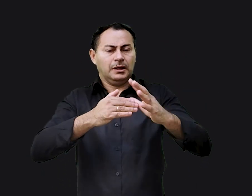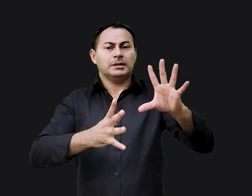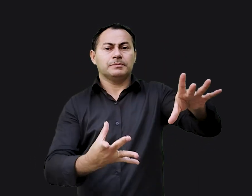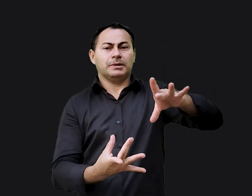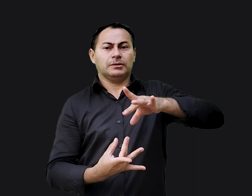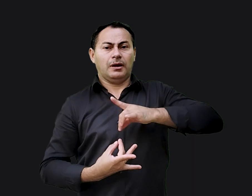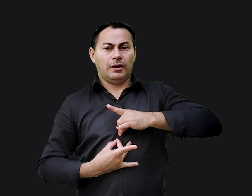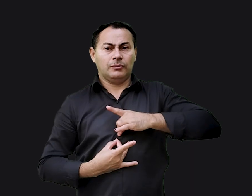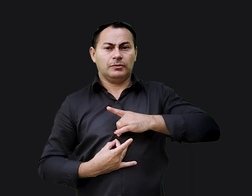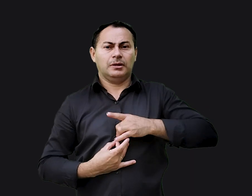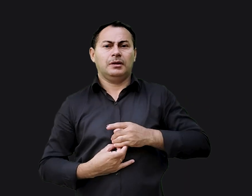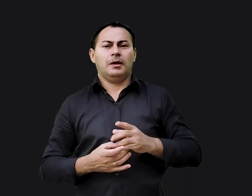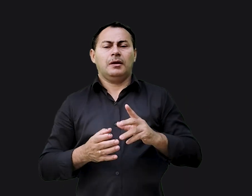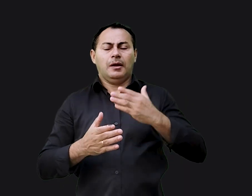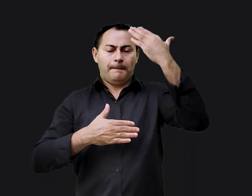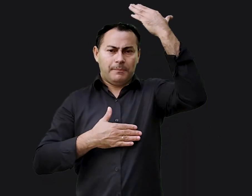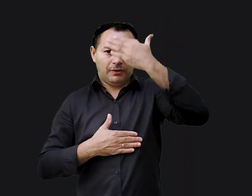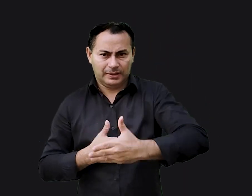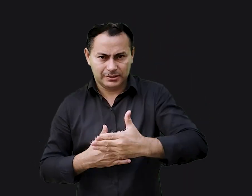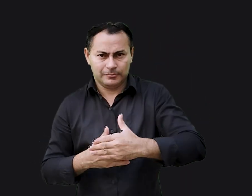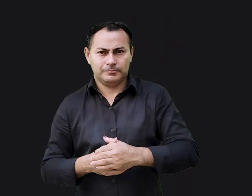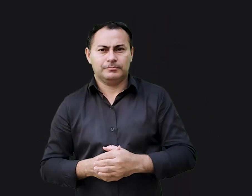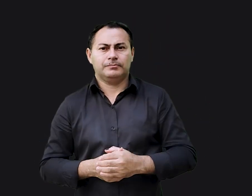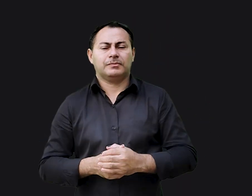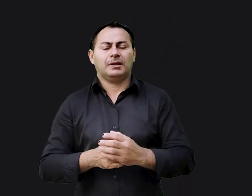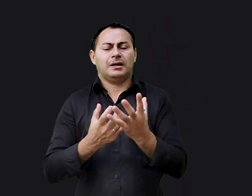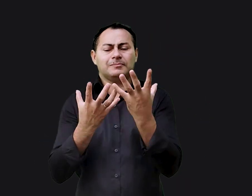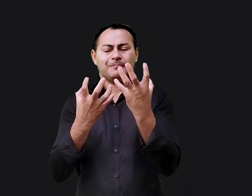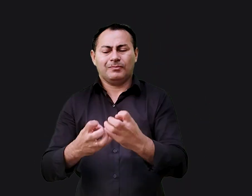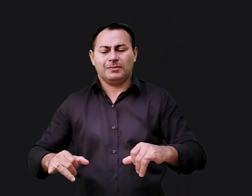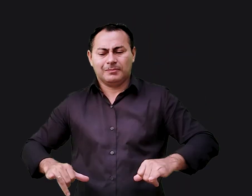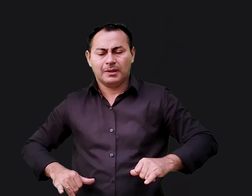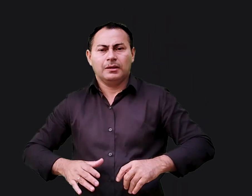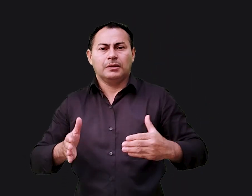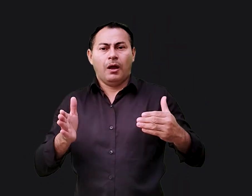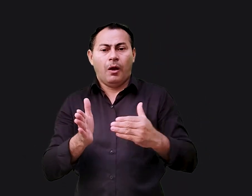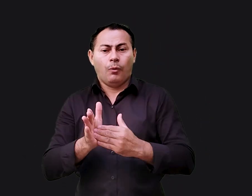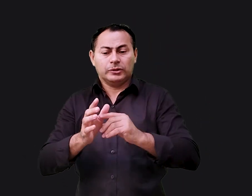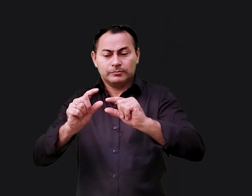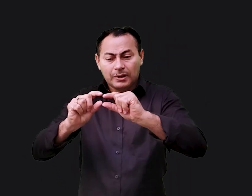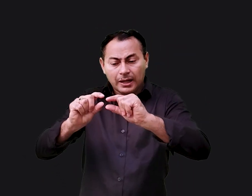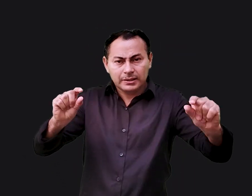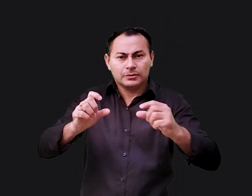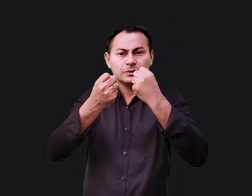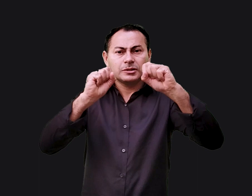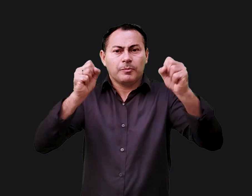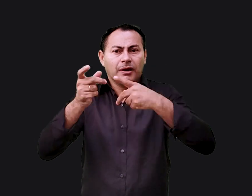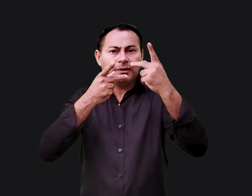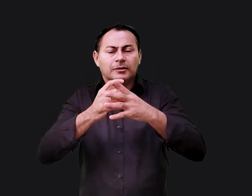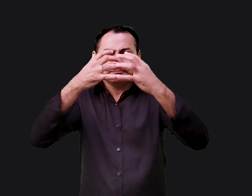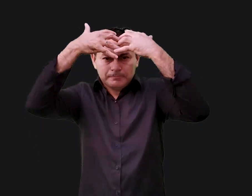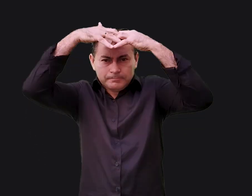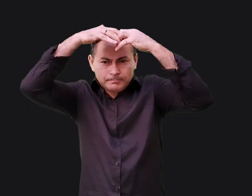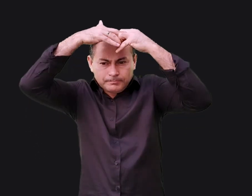reavivamento e crescimento espiritual é aprovação a seca a última linha do Salmo a gente lê